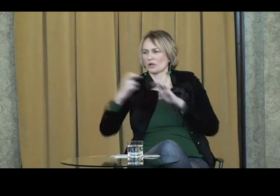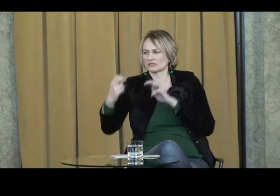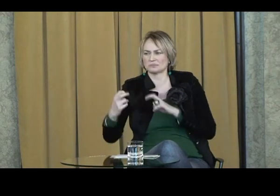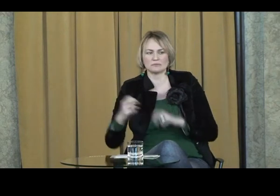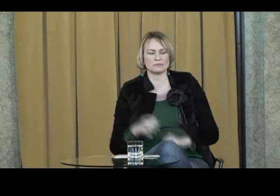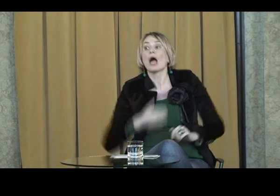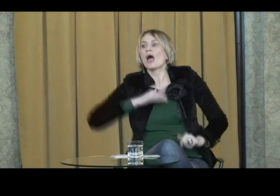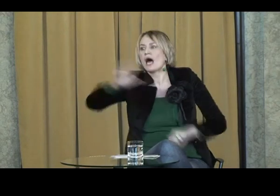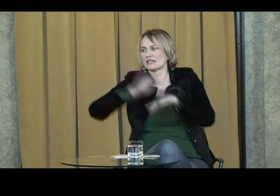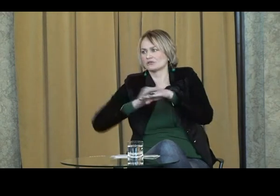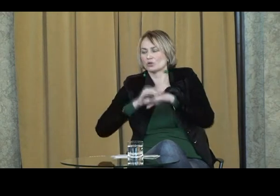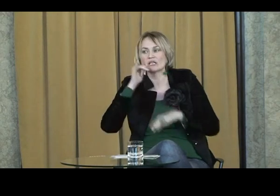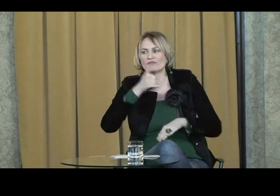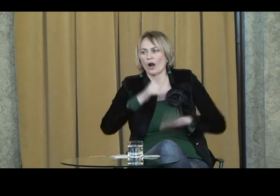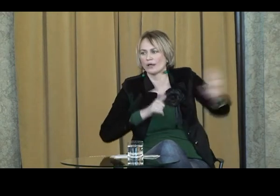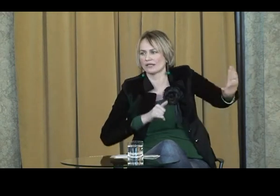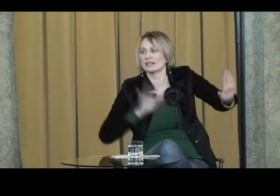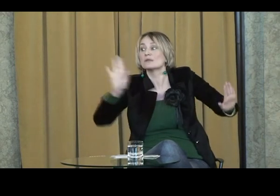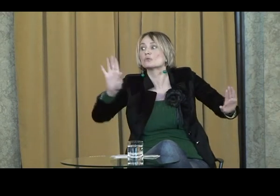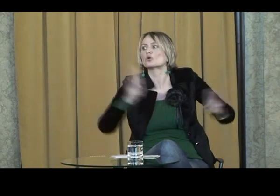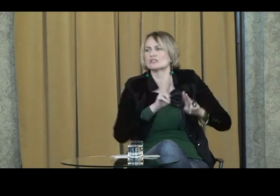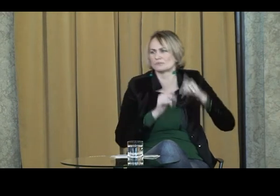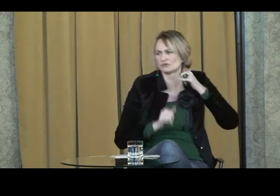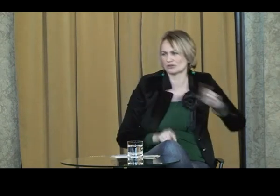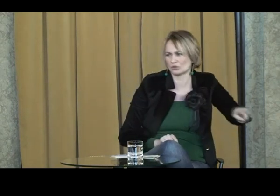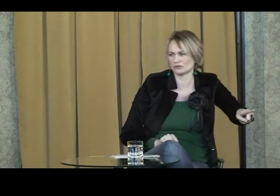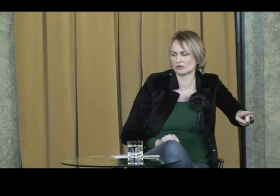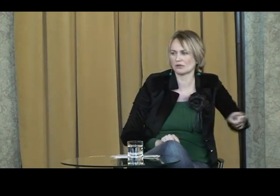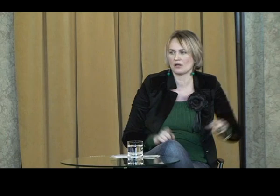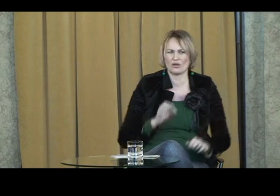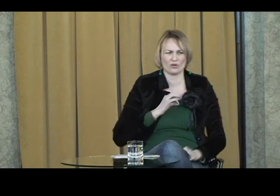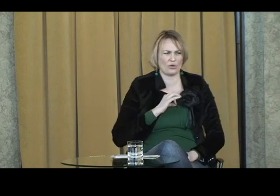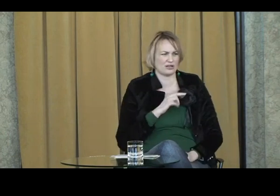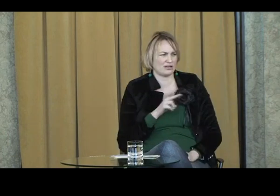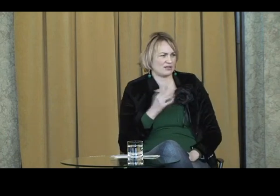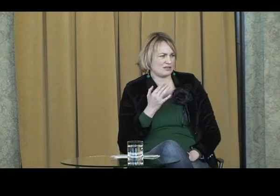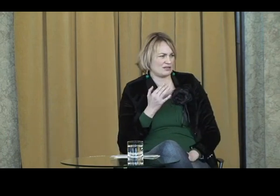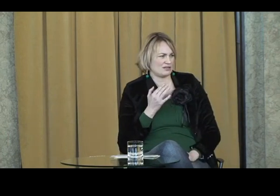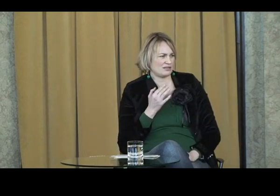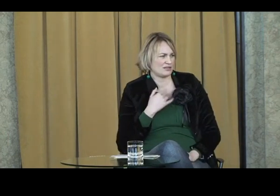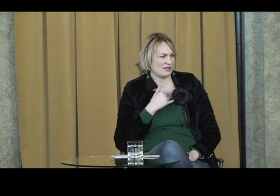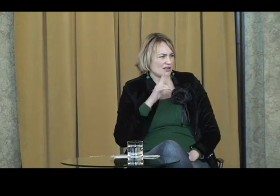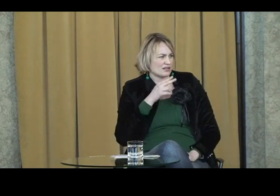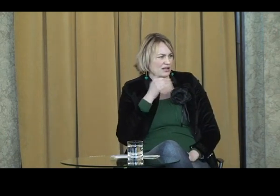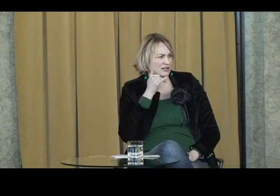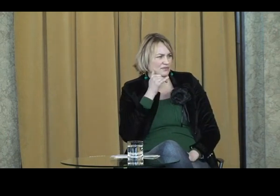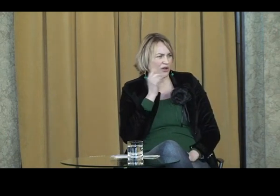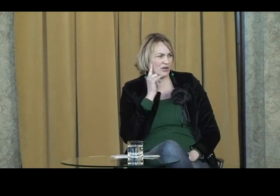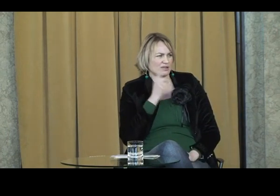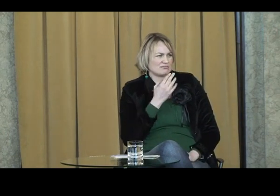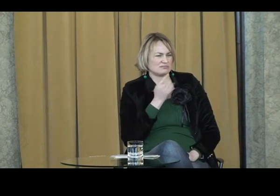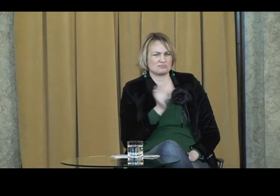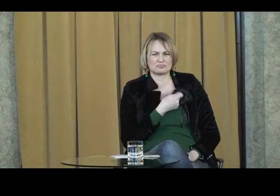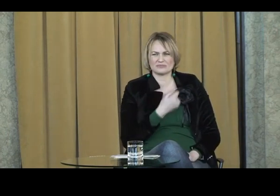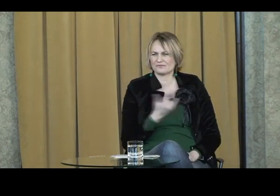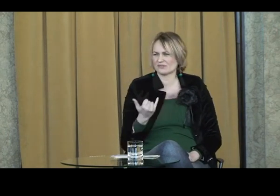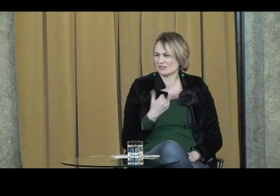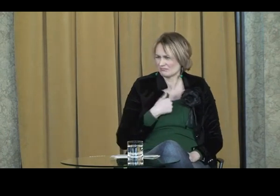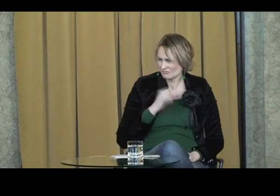Anderes Thema. Kollegin, Sie ist gegenüber. Ach, Entschuldigung, das Telefon läutet. Die Kollegin schaut mich an und sagt, was? Wie